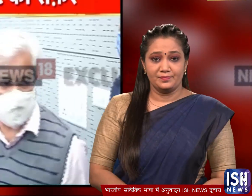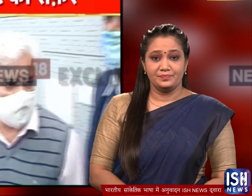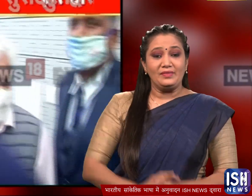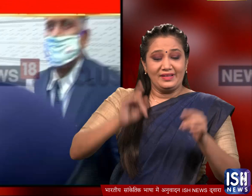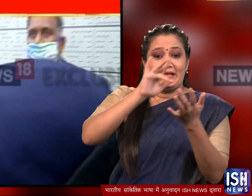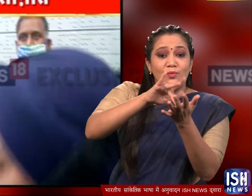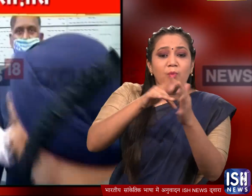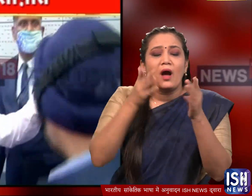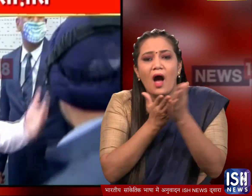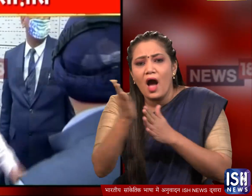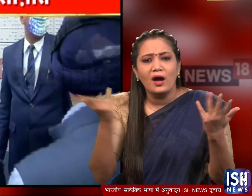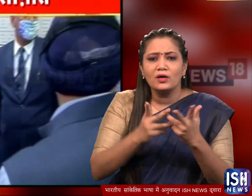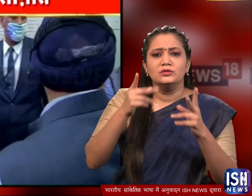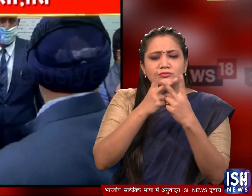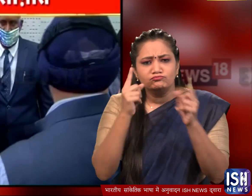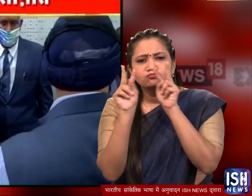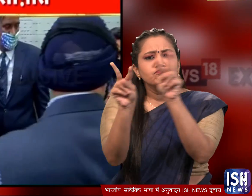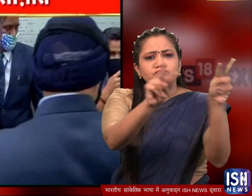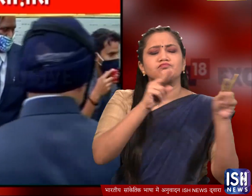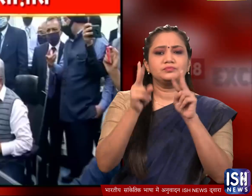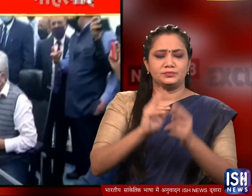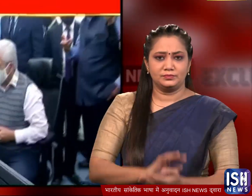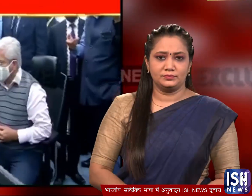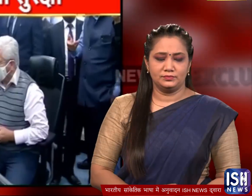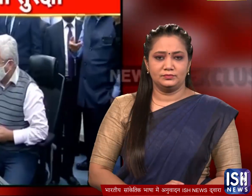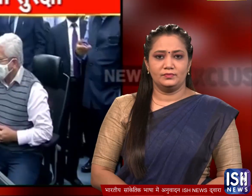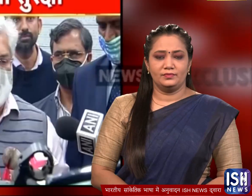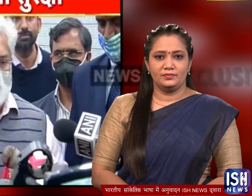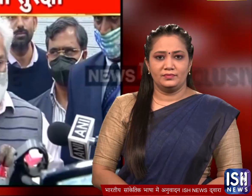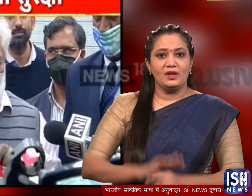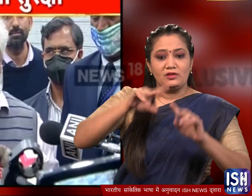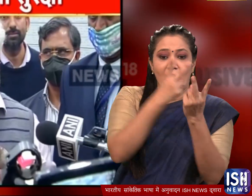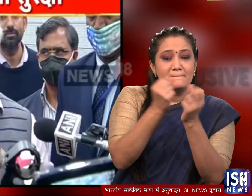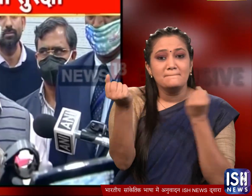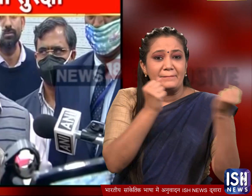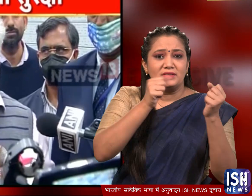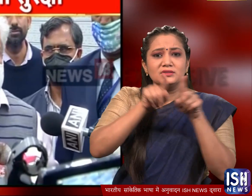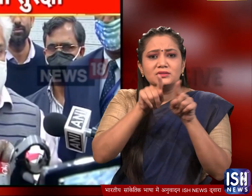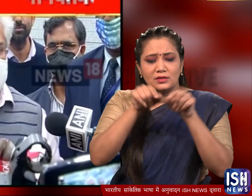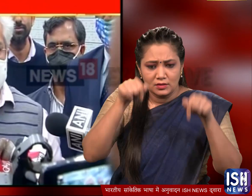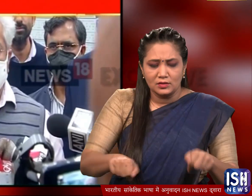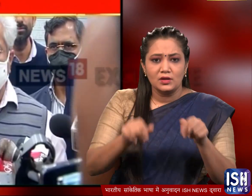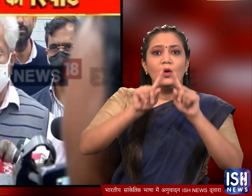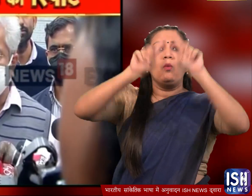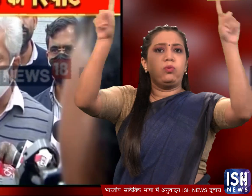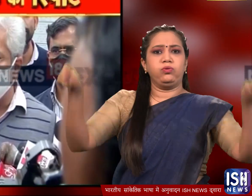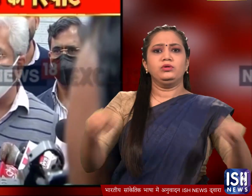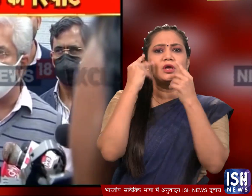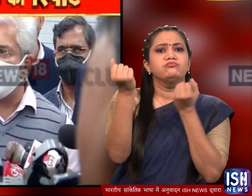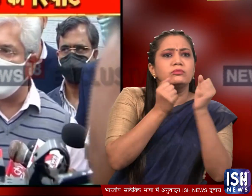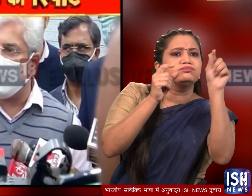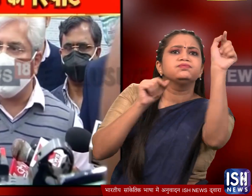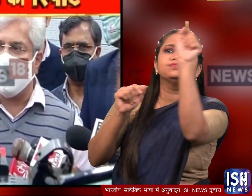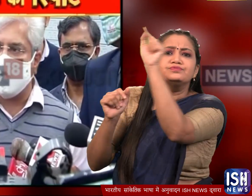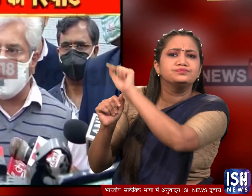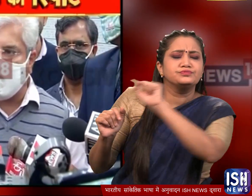वो सिस्टम के काम करने के तरीके को भी परखते नजर आए। सारी बसें एक साथ हम एक स्क्रीन पे